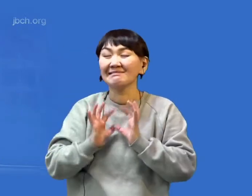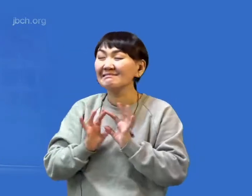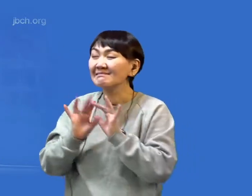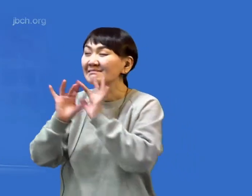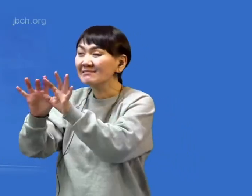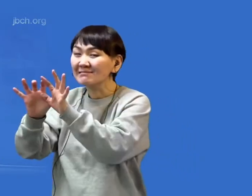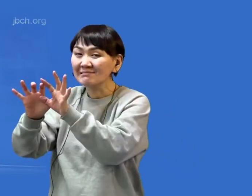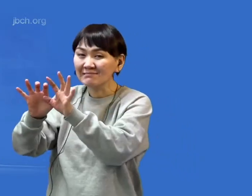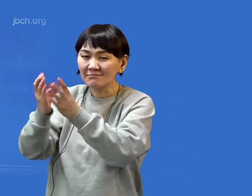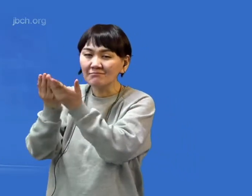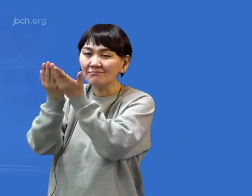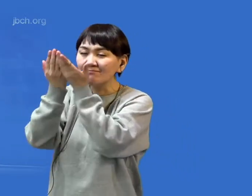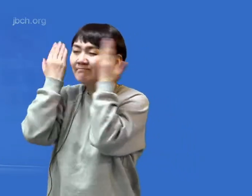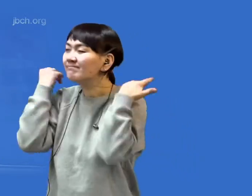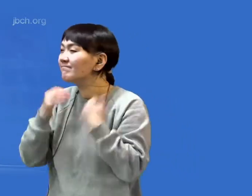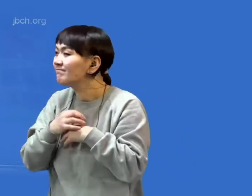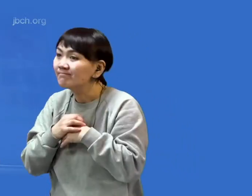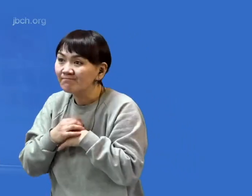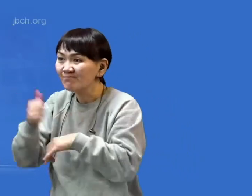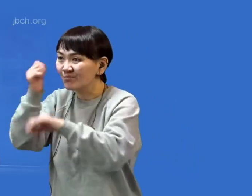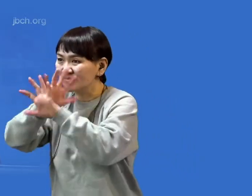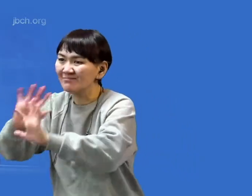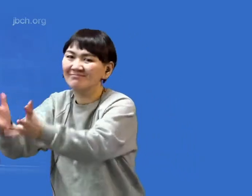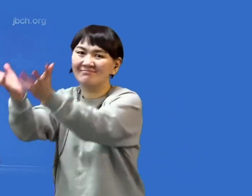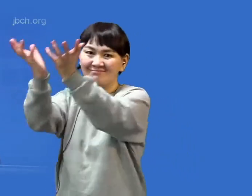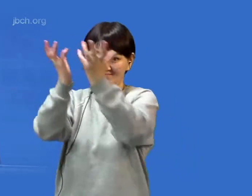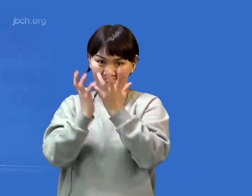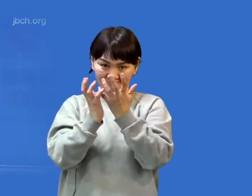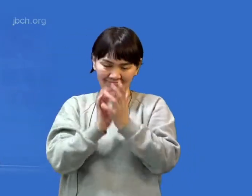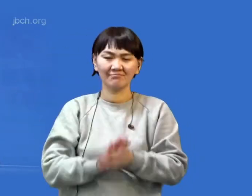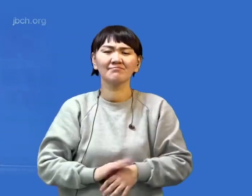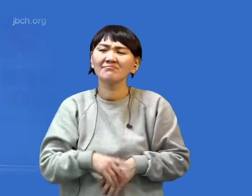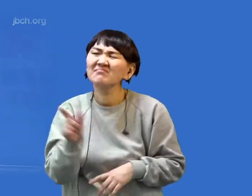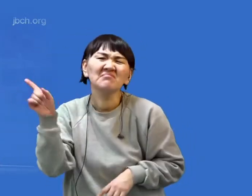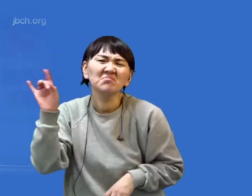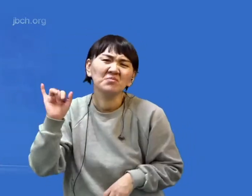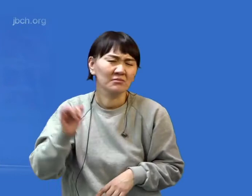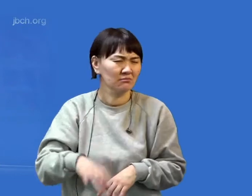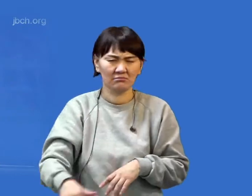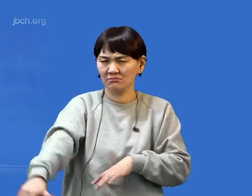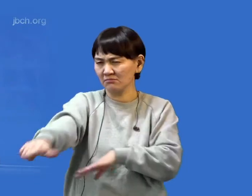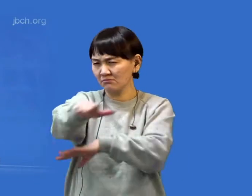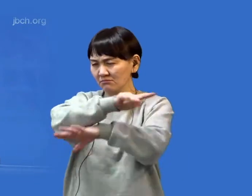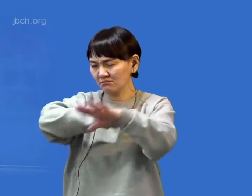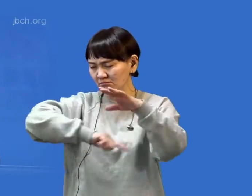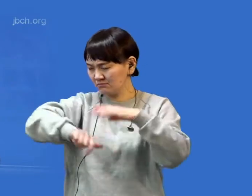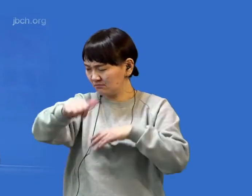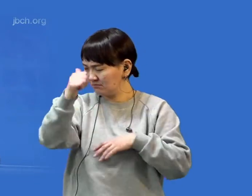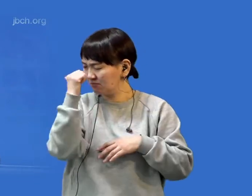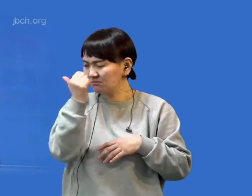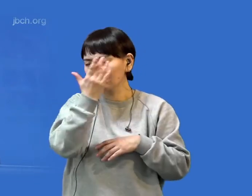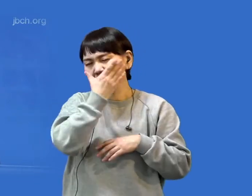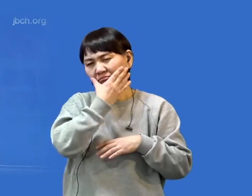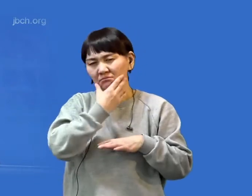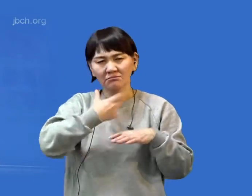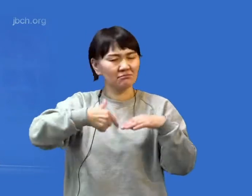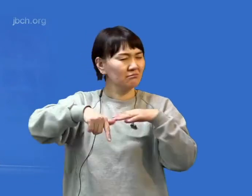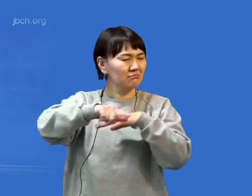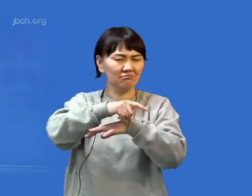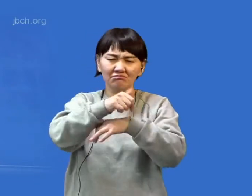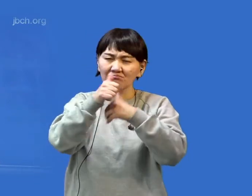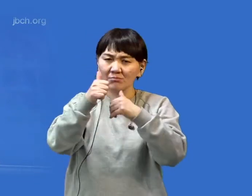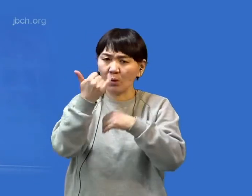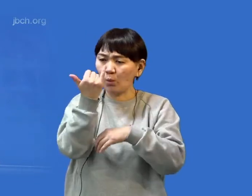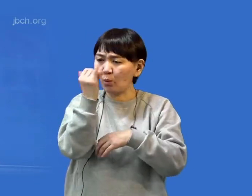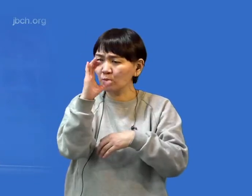Очсон чинь нээрэл үнэнхээр гайхалтай юм байлаа. Тэр газар нутг бол ямар үзэгсэлтэй газар нутг вэ? Тийм ээ. Усан